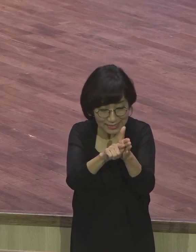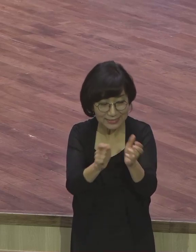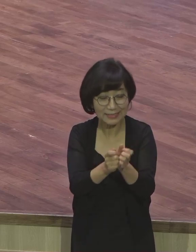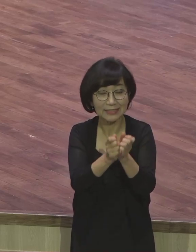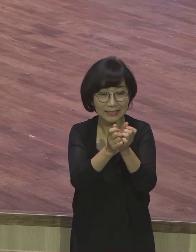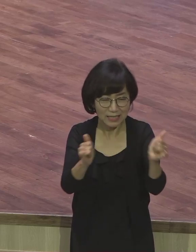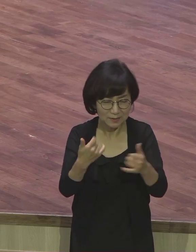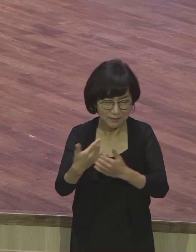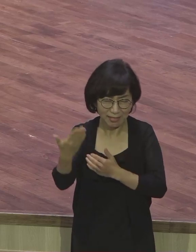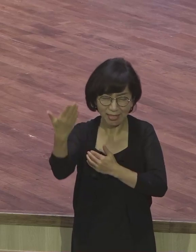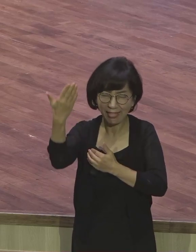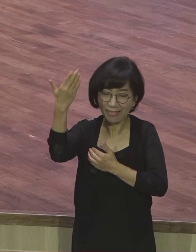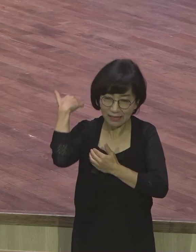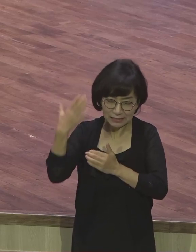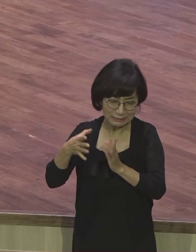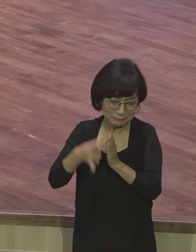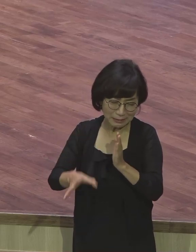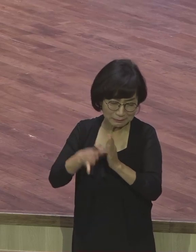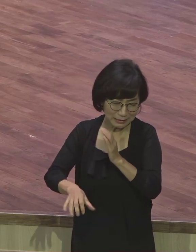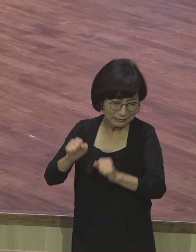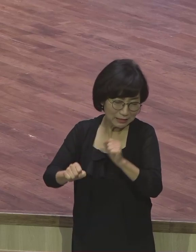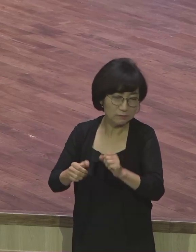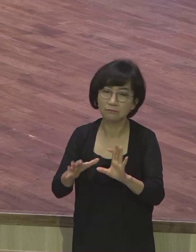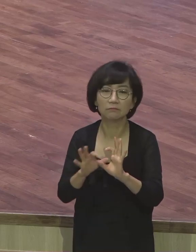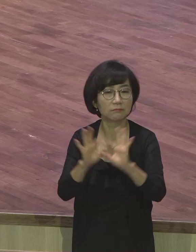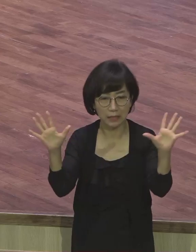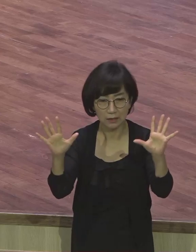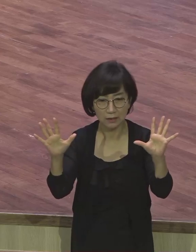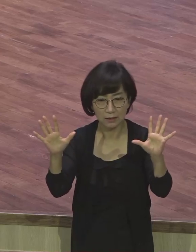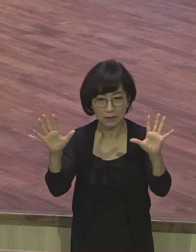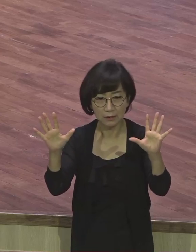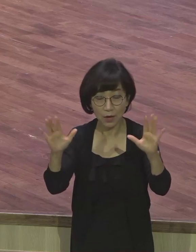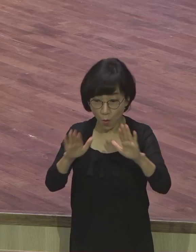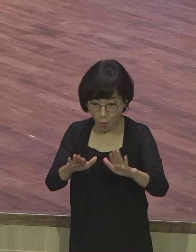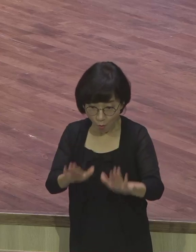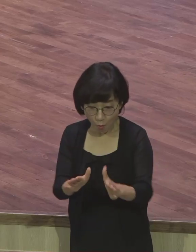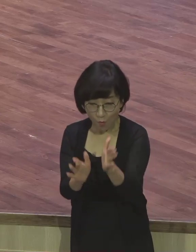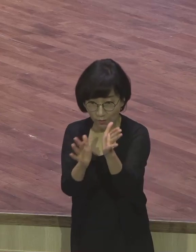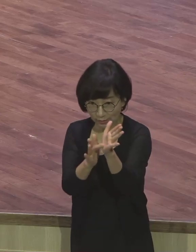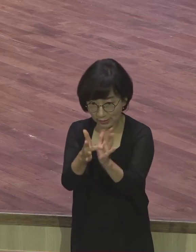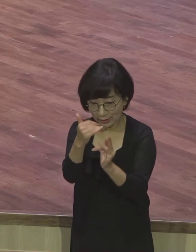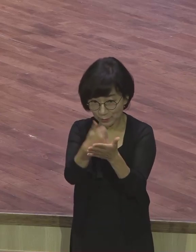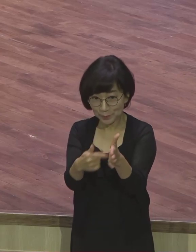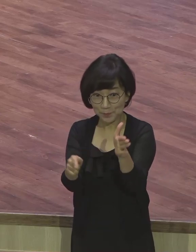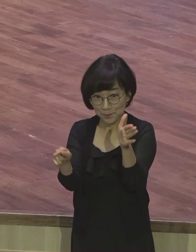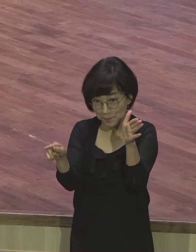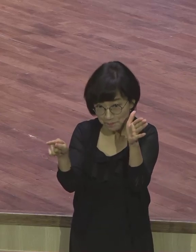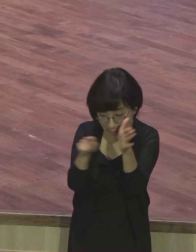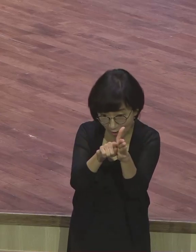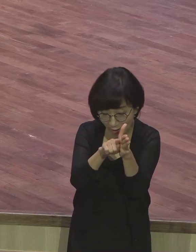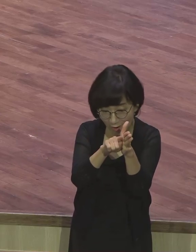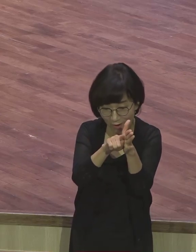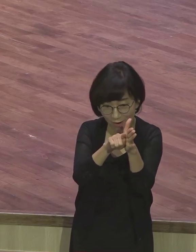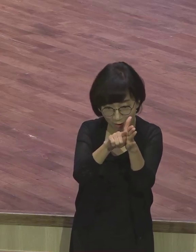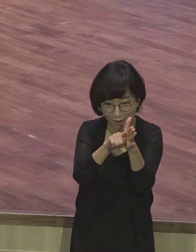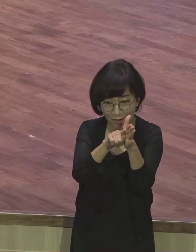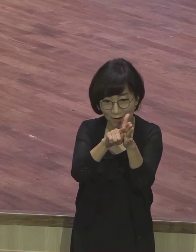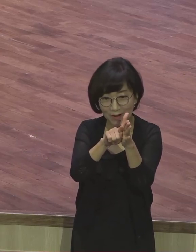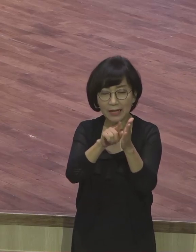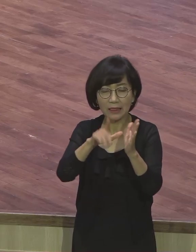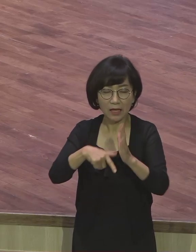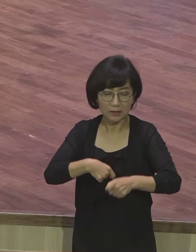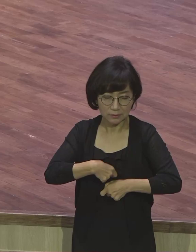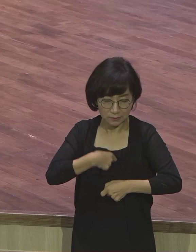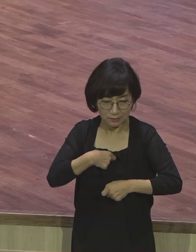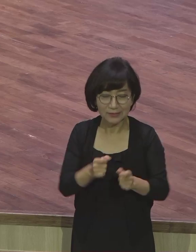삶을 살아왔든지 상관없어요. 여러분, 예수를 믿는다, 이 말이 굉장히